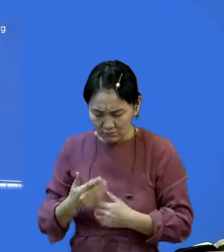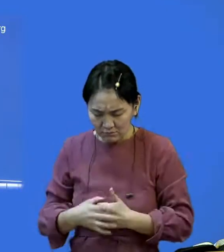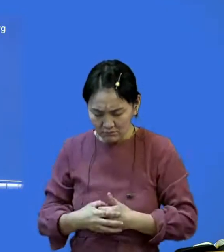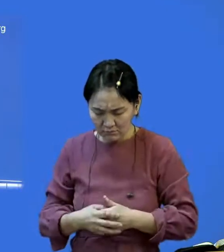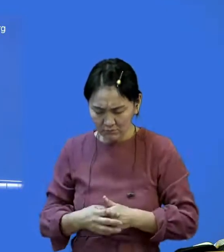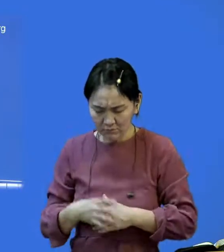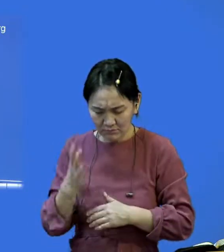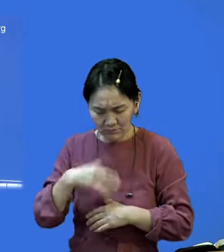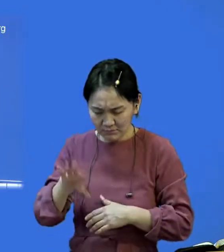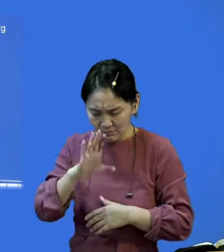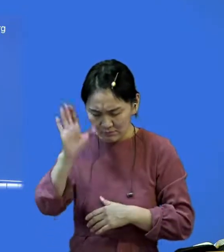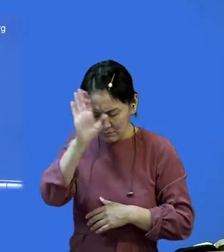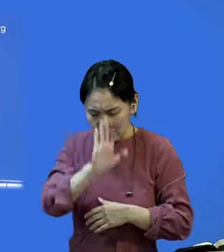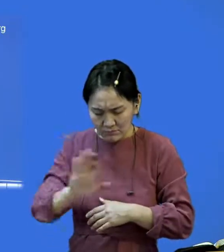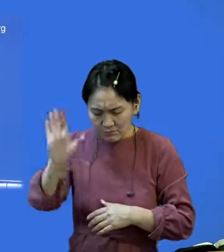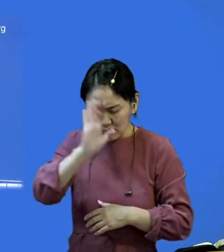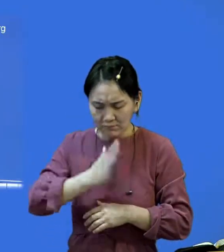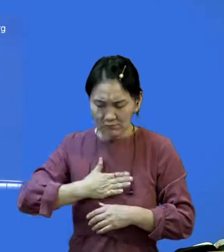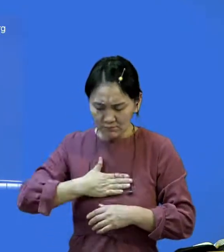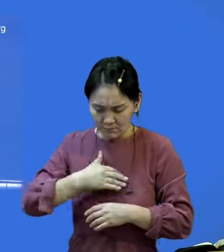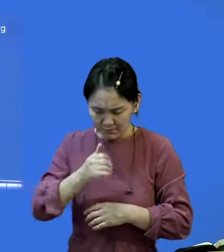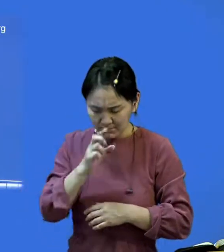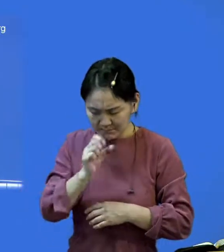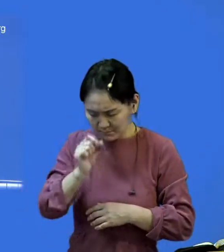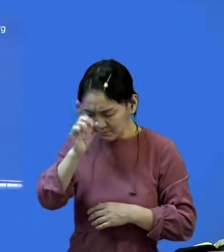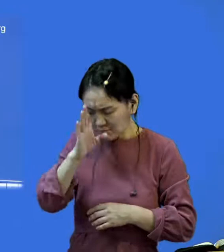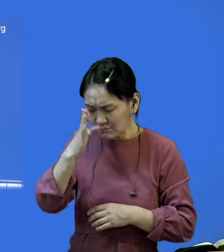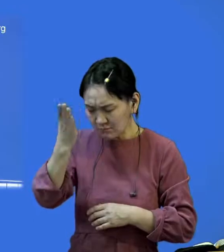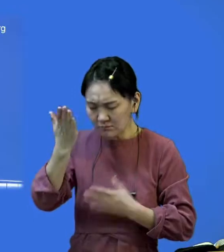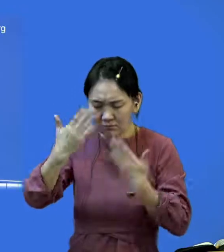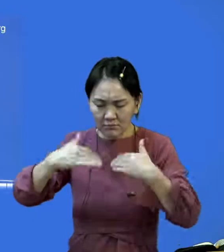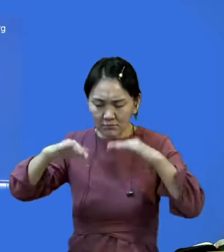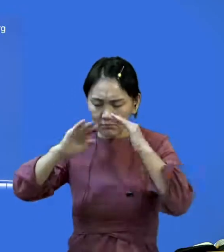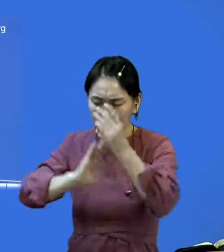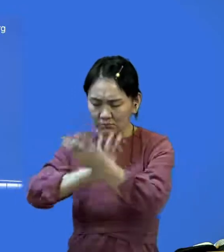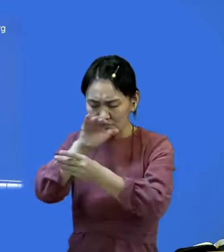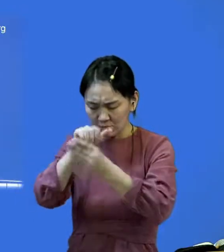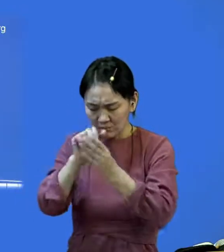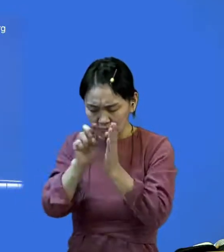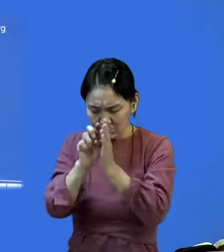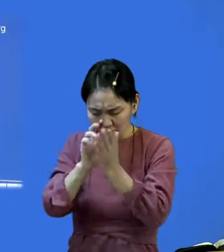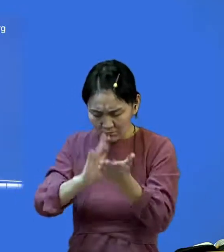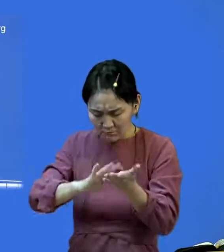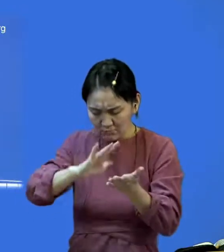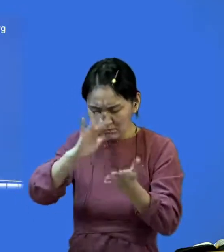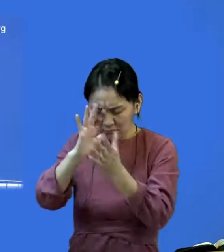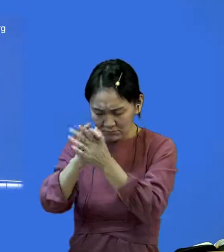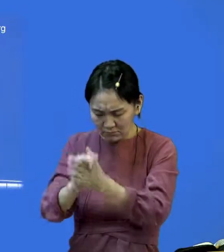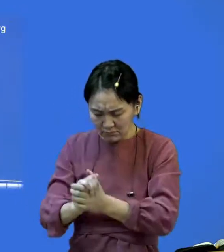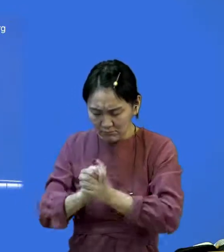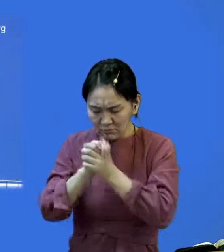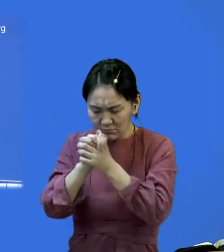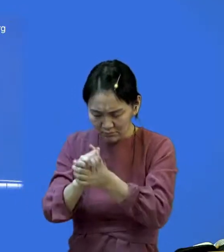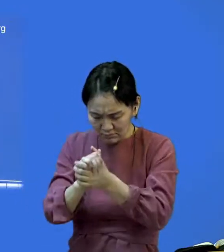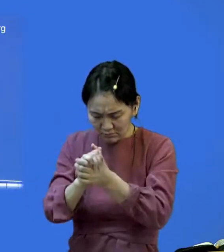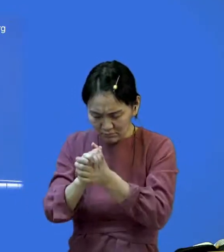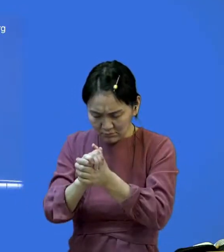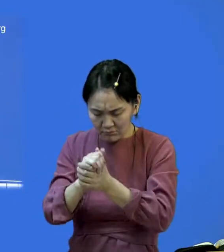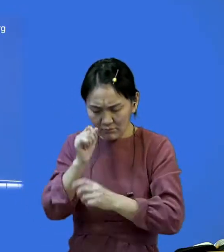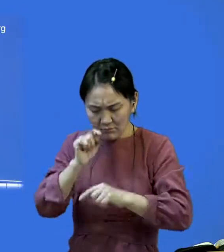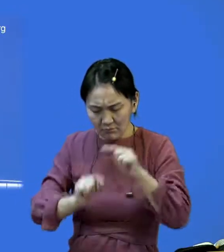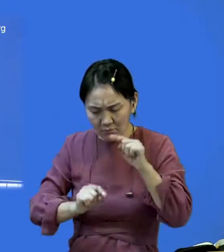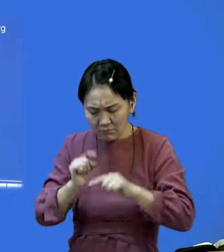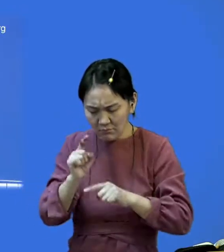бид бүхэнд мөнхийн амба бурханы улсад орох алдарт найдварыг